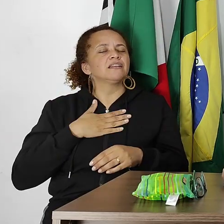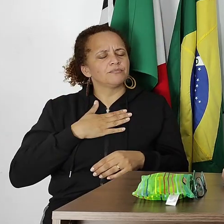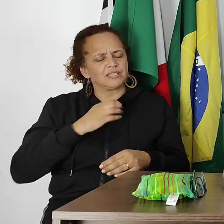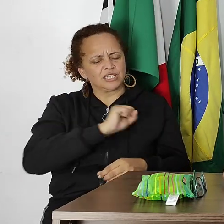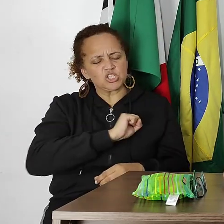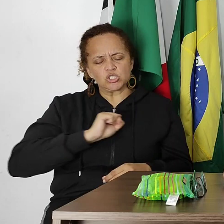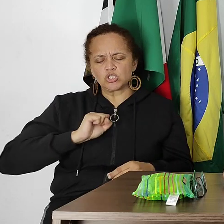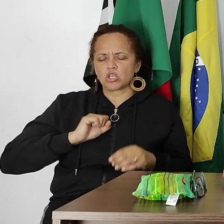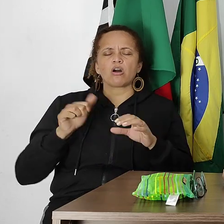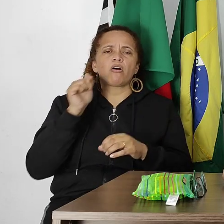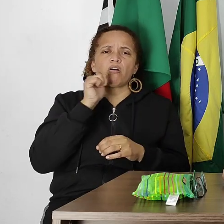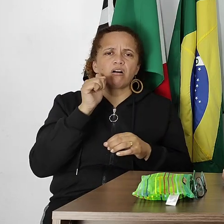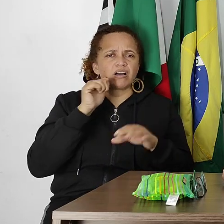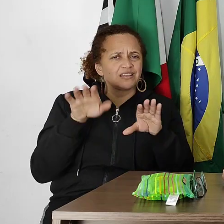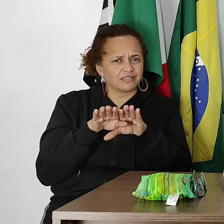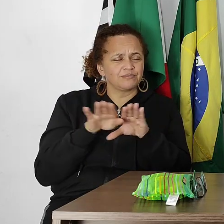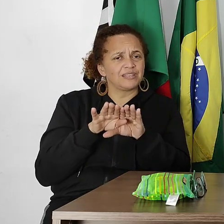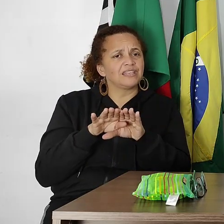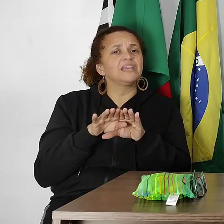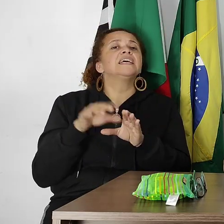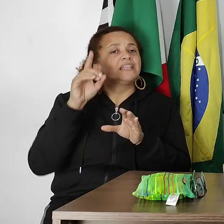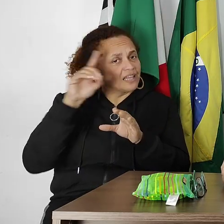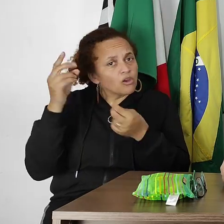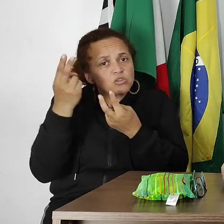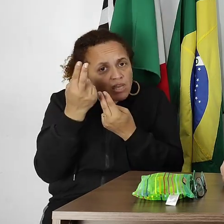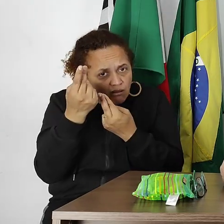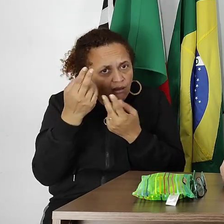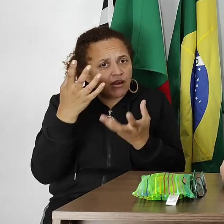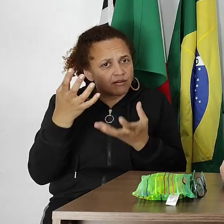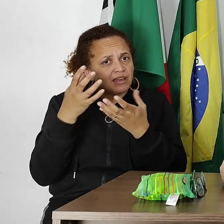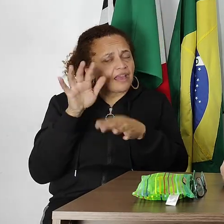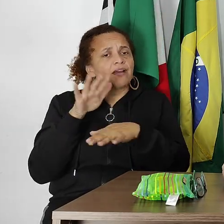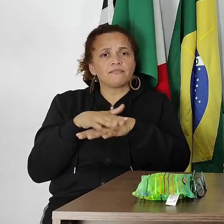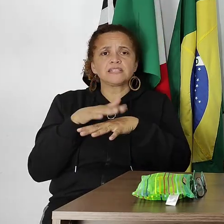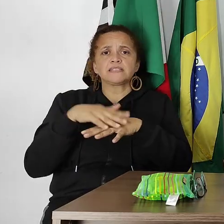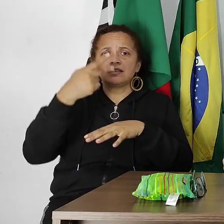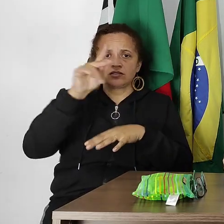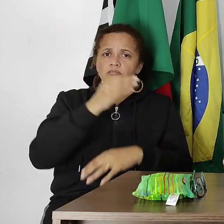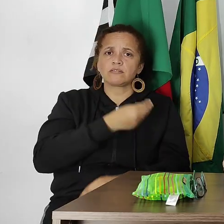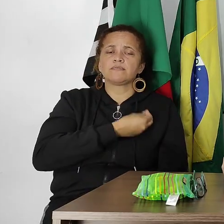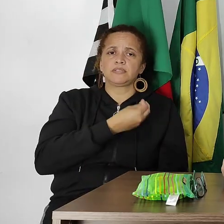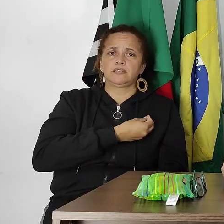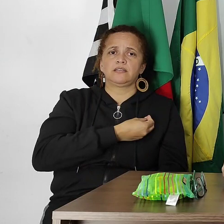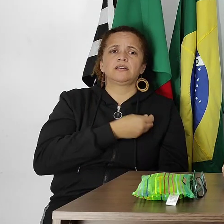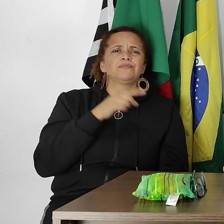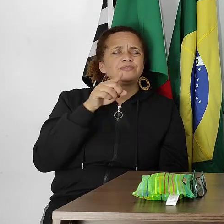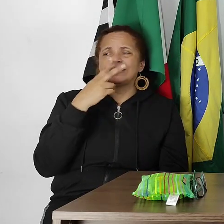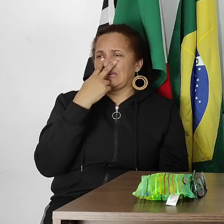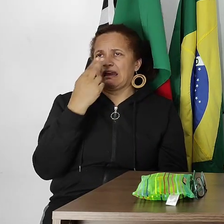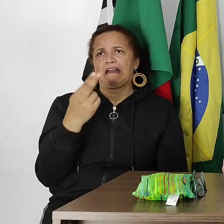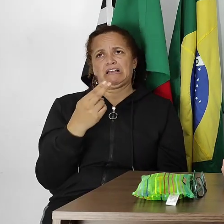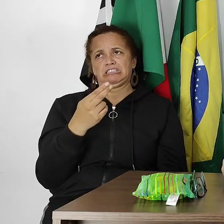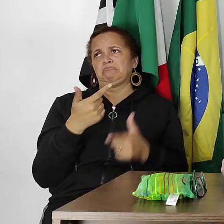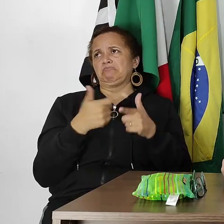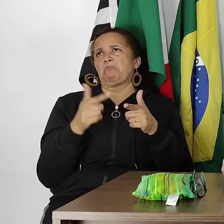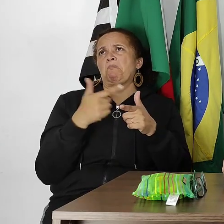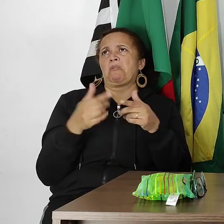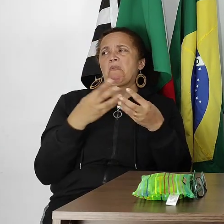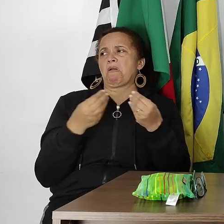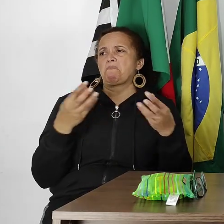vezes você acha que não tem mais saída para sua vida. Mas você escuta um pouquinho mais do que Deus vai falar